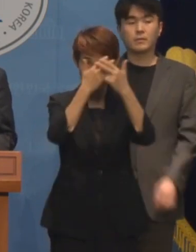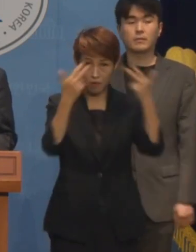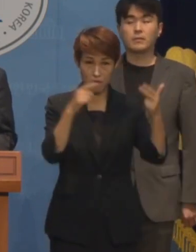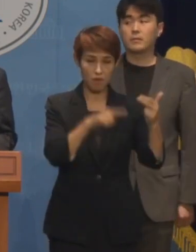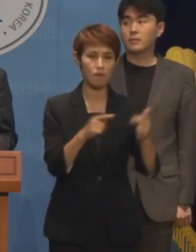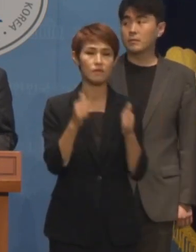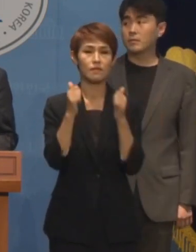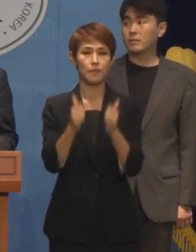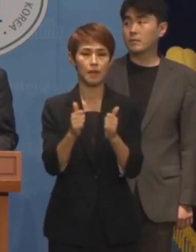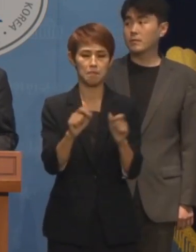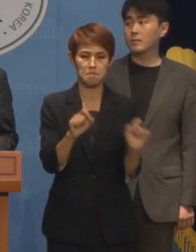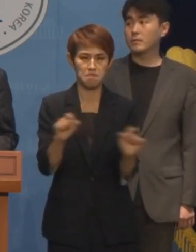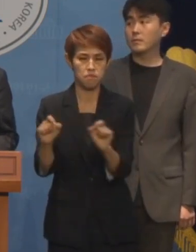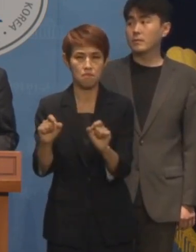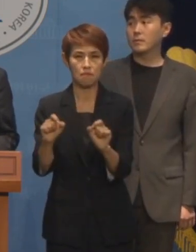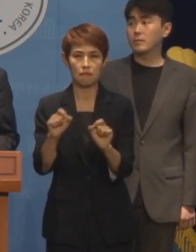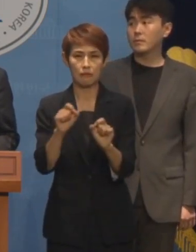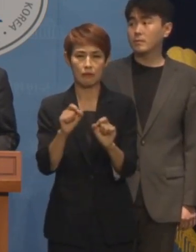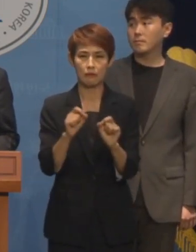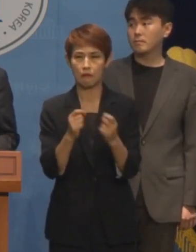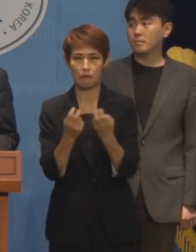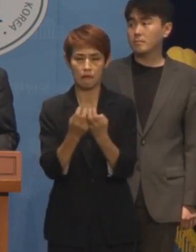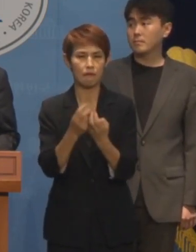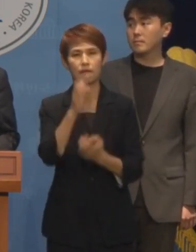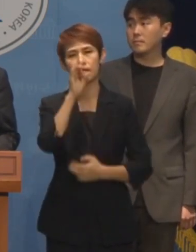지연도 회피도 할 수 없습니다.